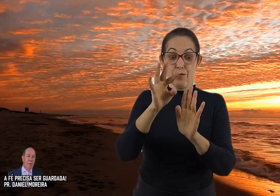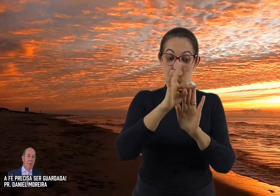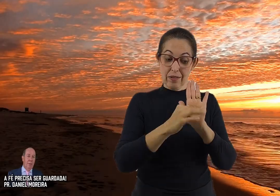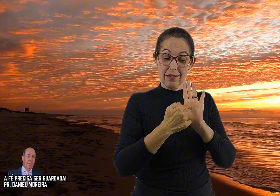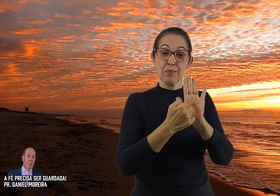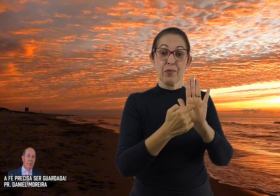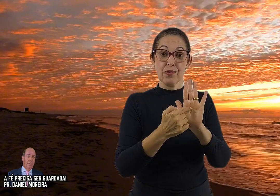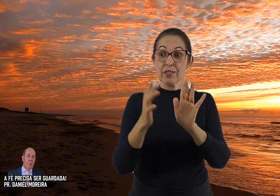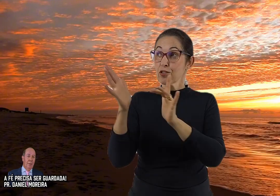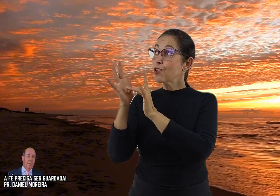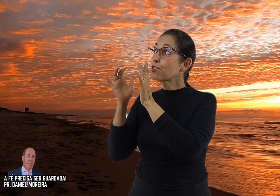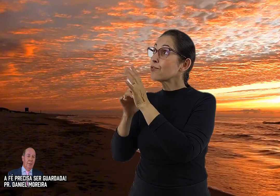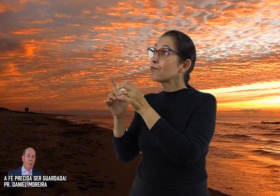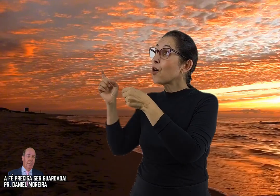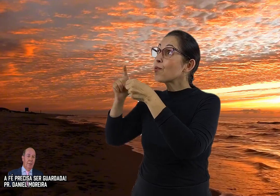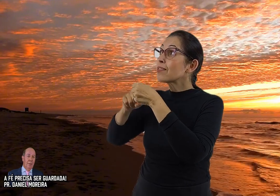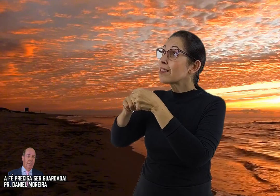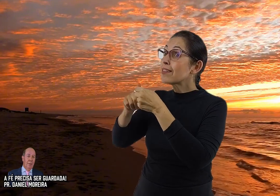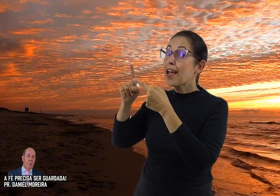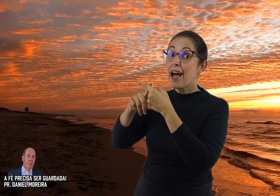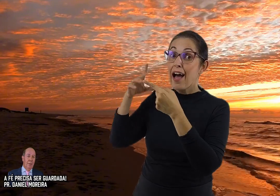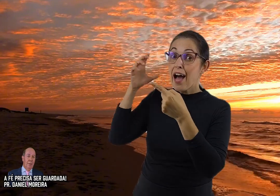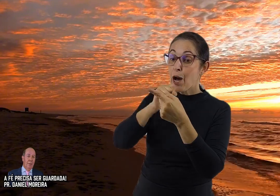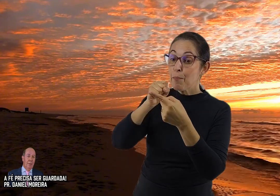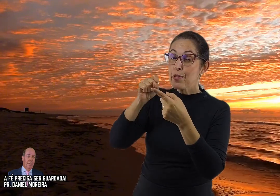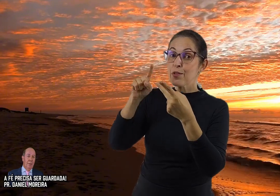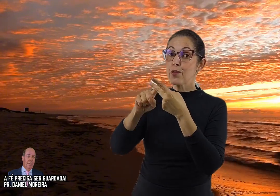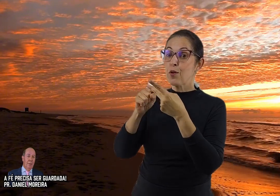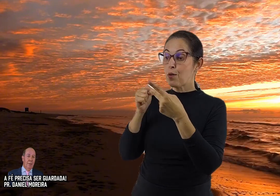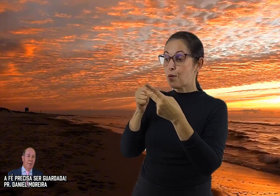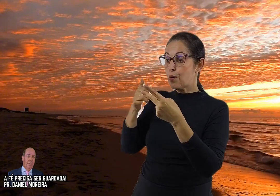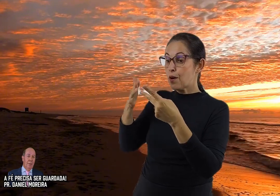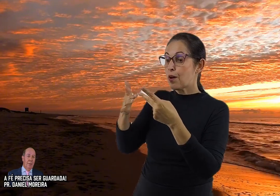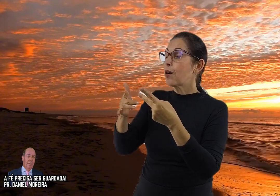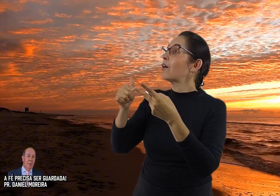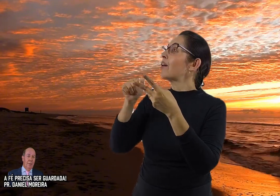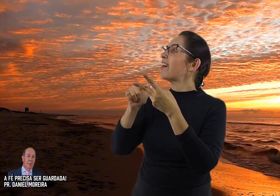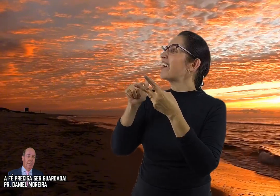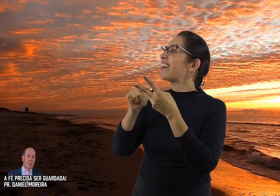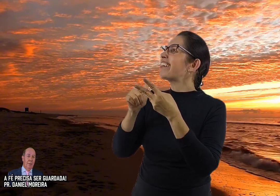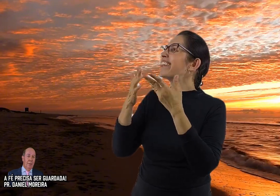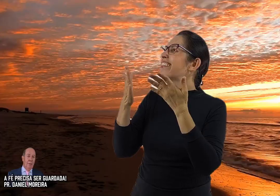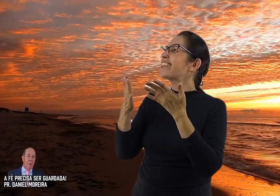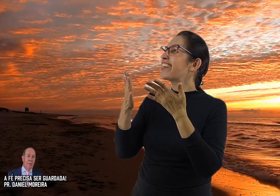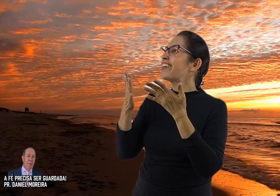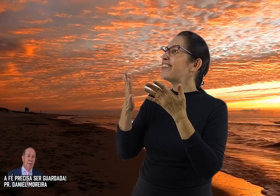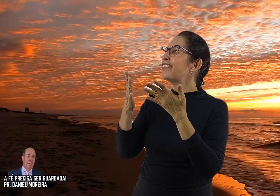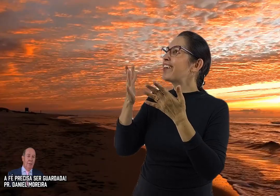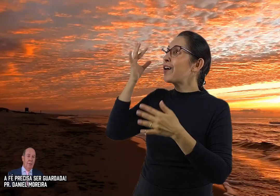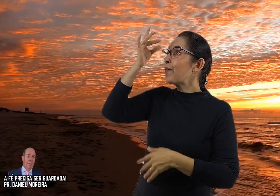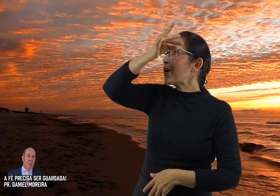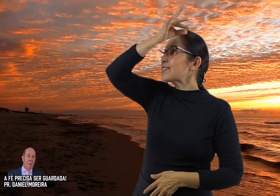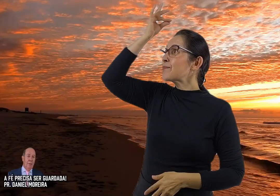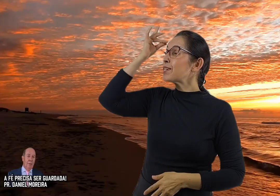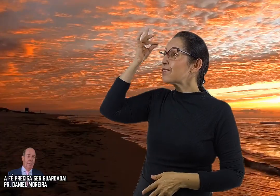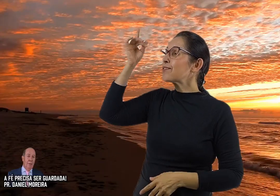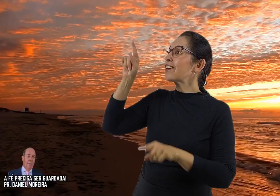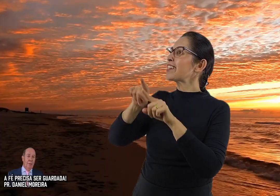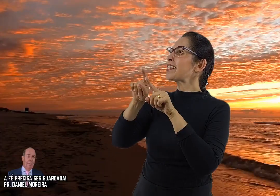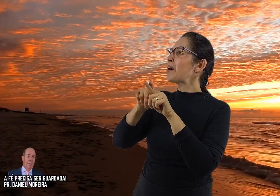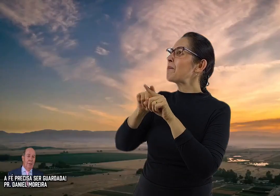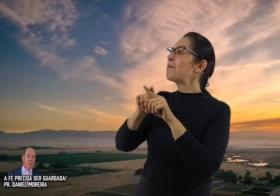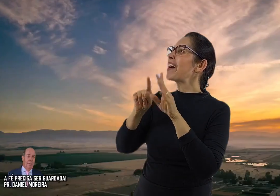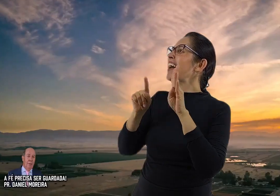venho, eis que breve venho. O Espírito e a esposa dizem: vem. Quem tem sede,